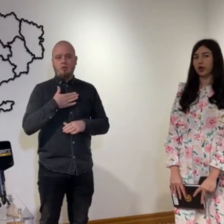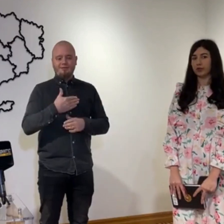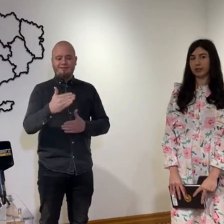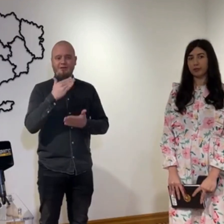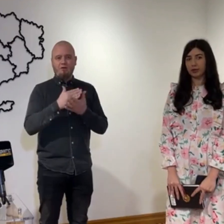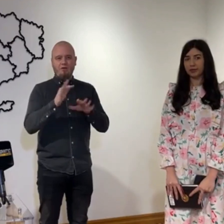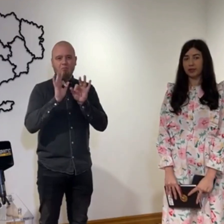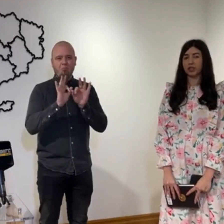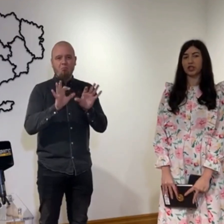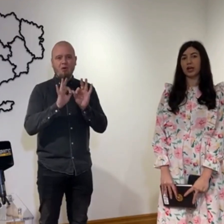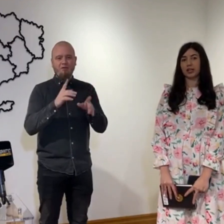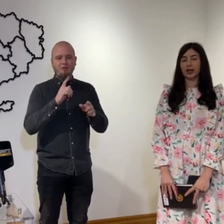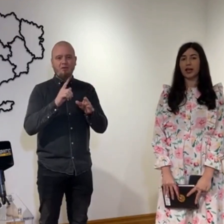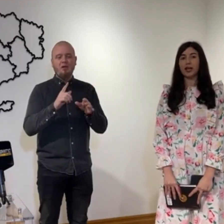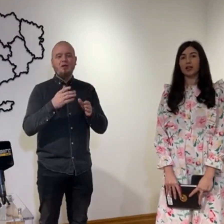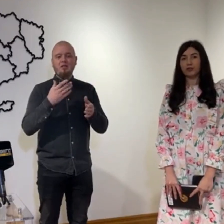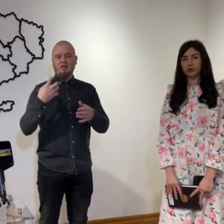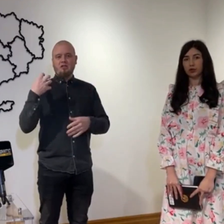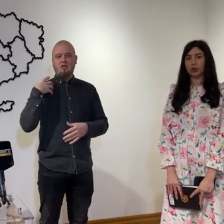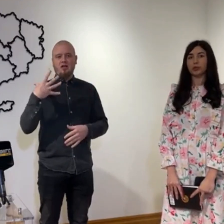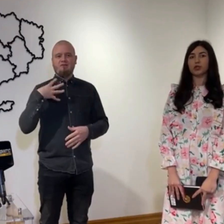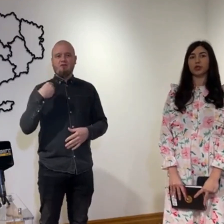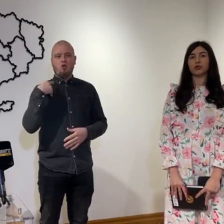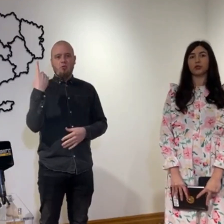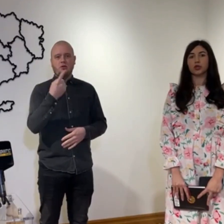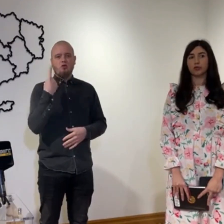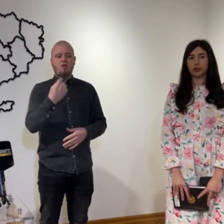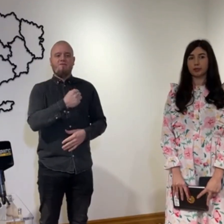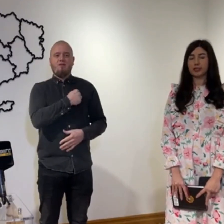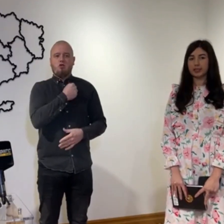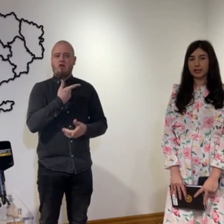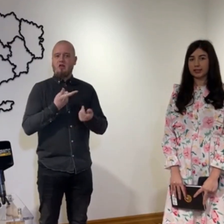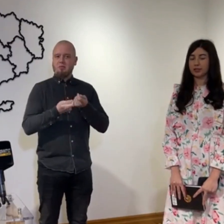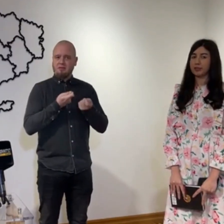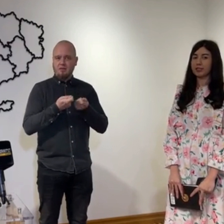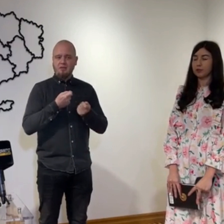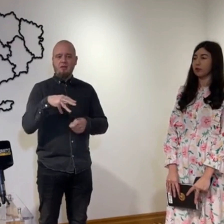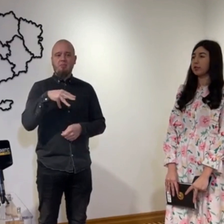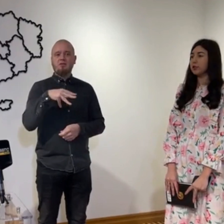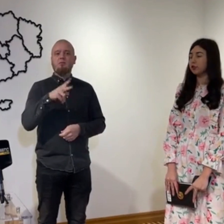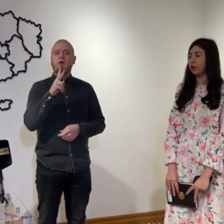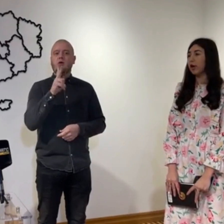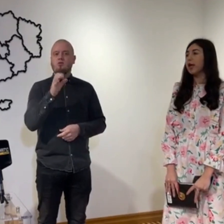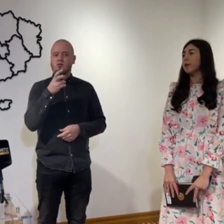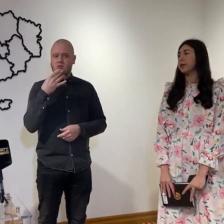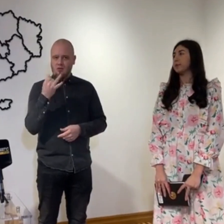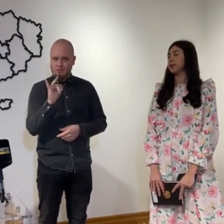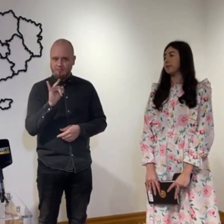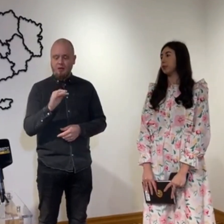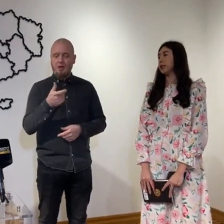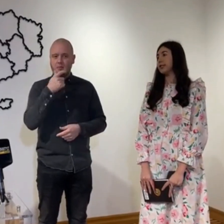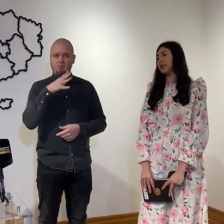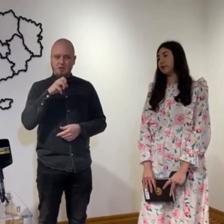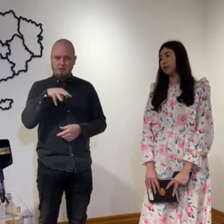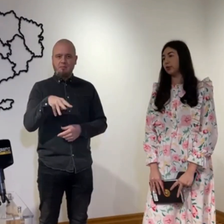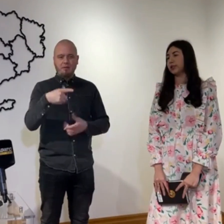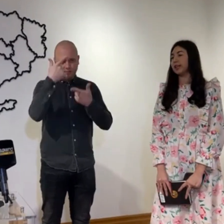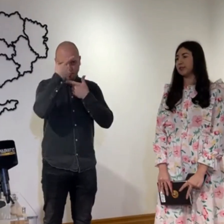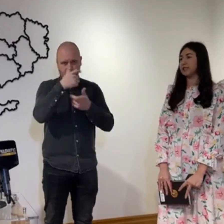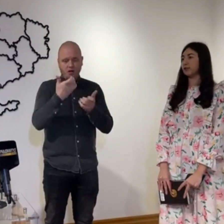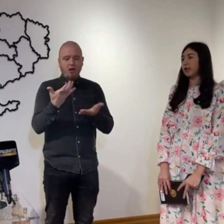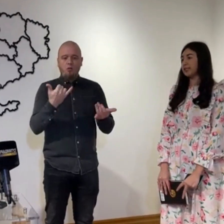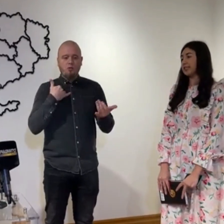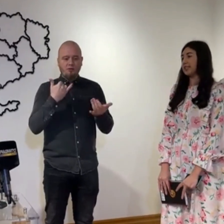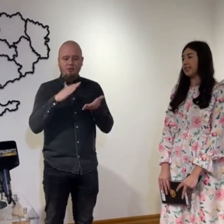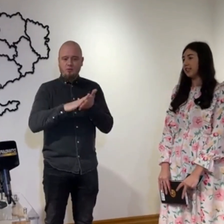Наш черговий брифінг начальника Львівської обласної військової адміністрації Максима Козицького. Пане Максим, будь ласка, інформуйте,